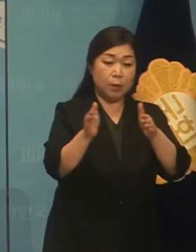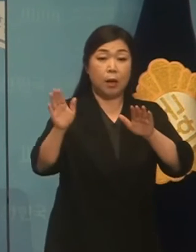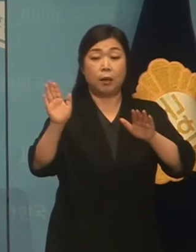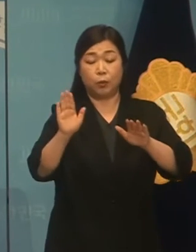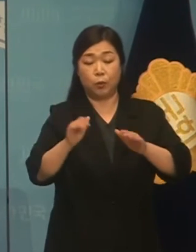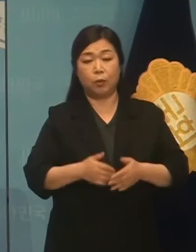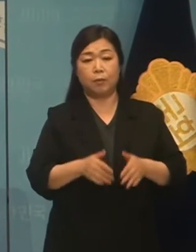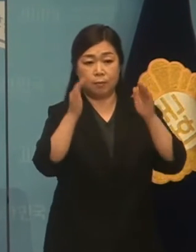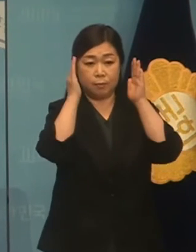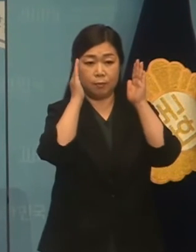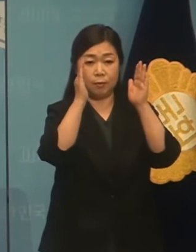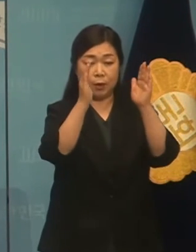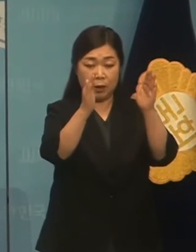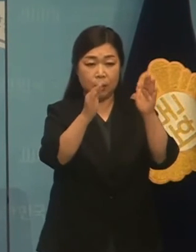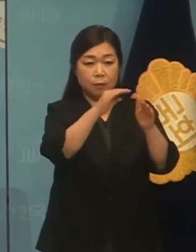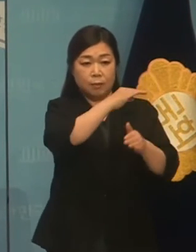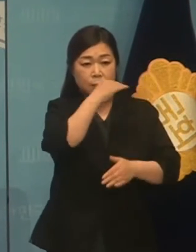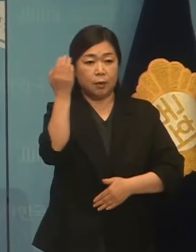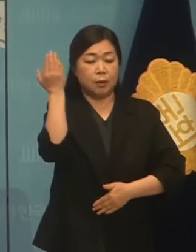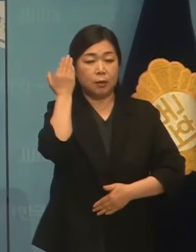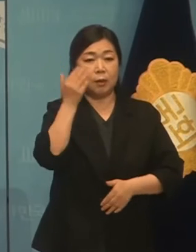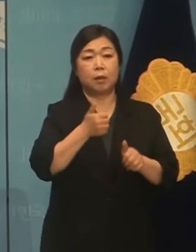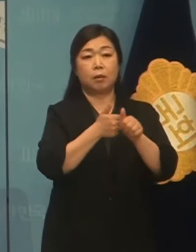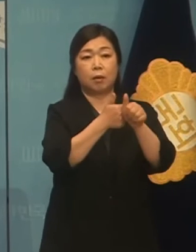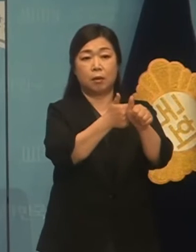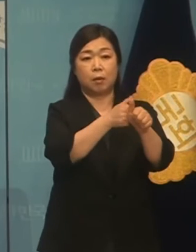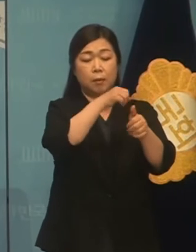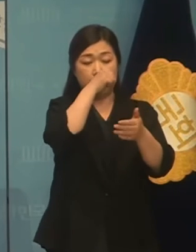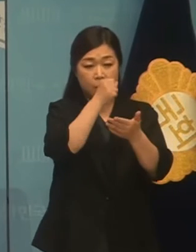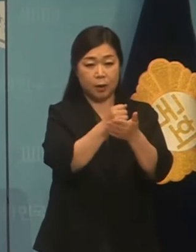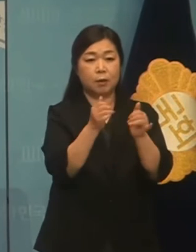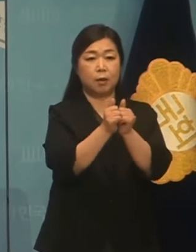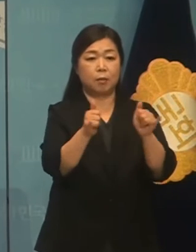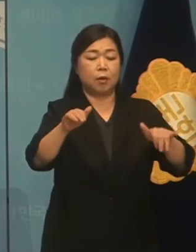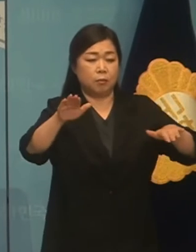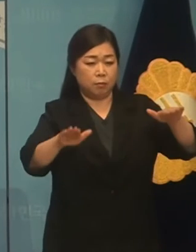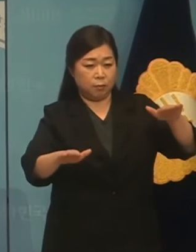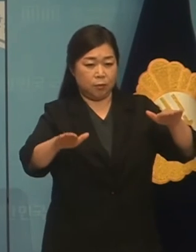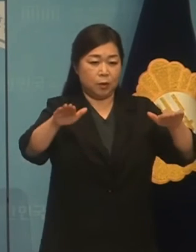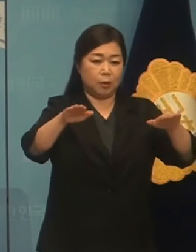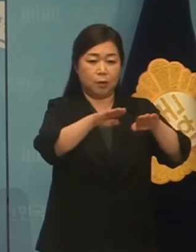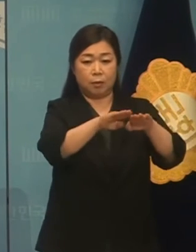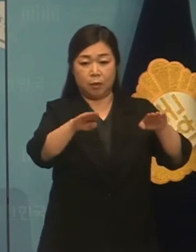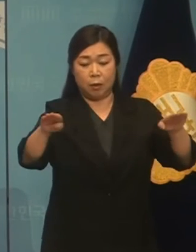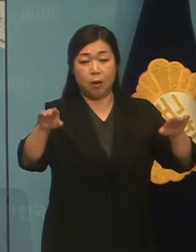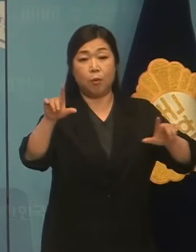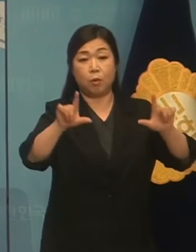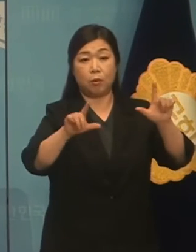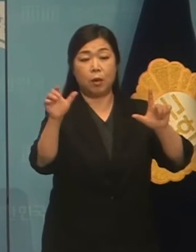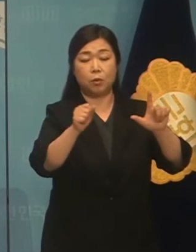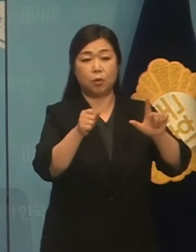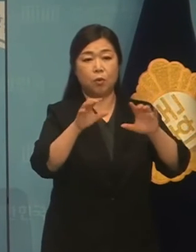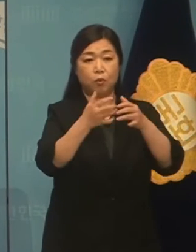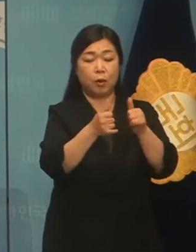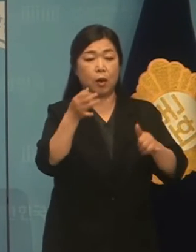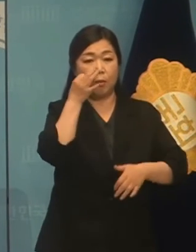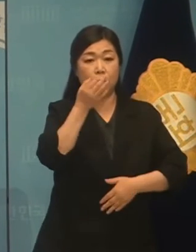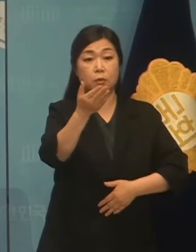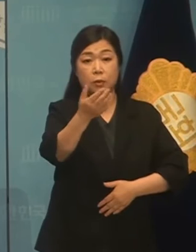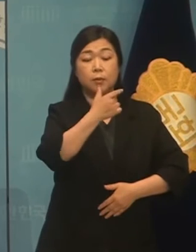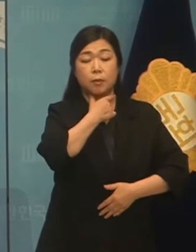편향되지 않는다, 이성과 상식에 따라 합리적이고 균형 잡힌 당의 모습으로 국민에게 보여드릴